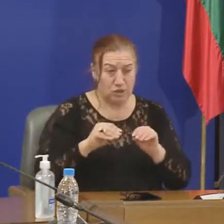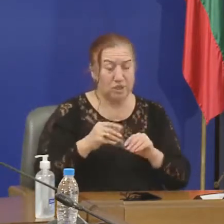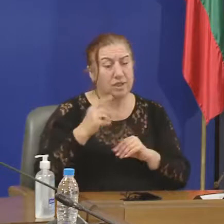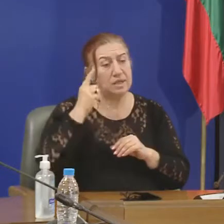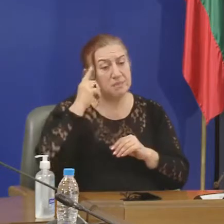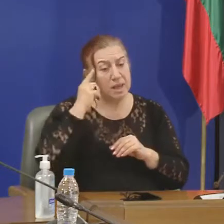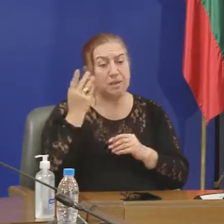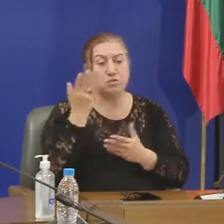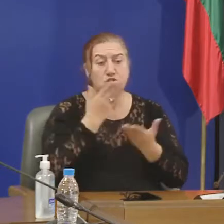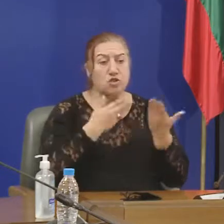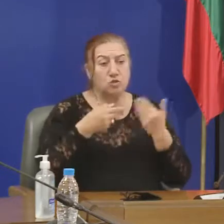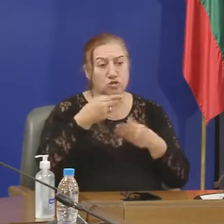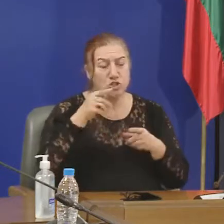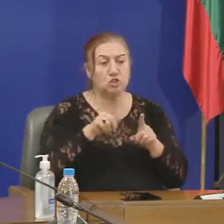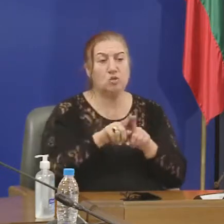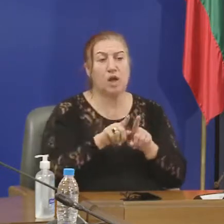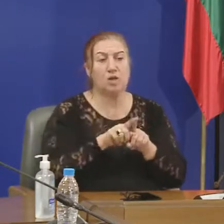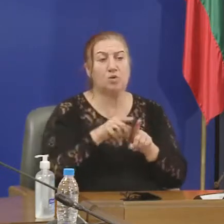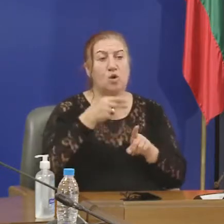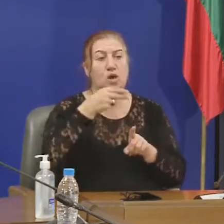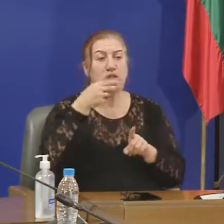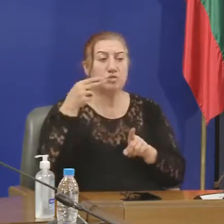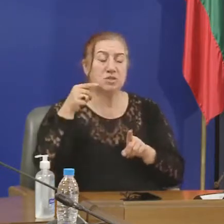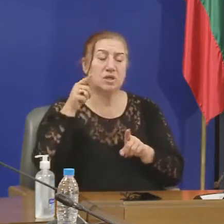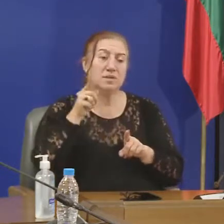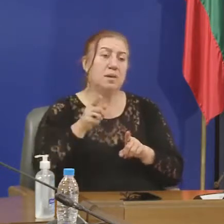институции, в които в най-голяма степен